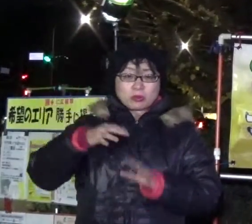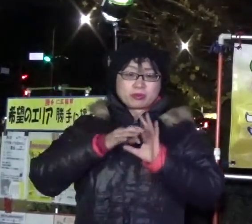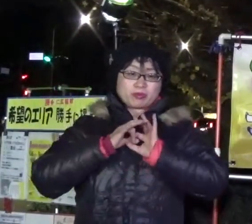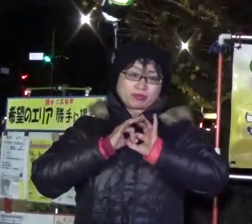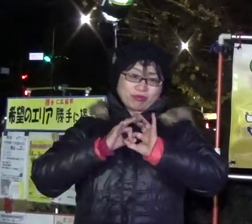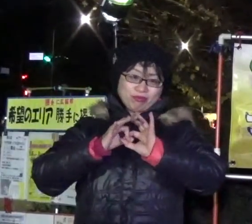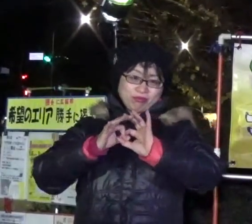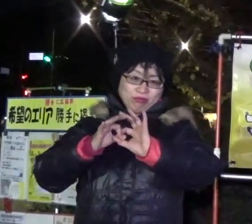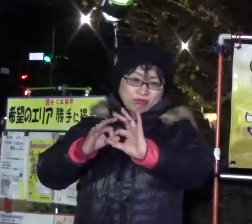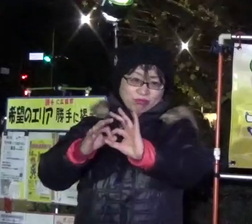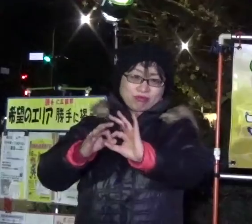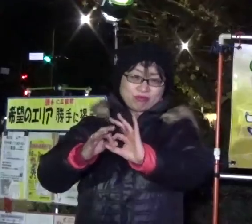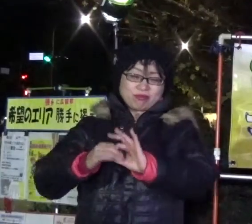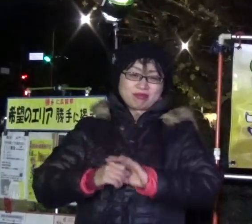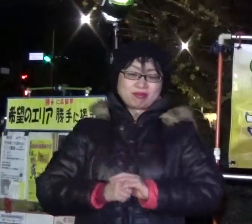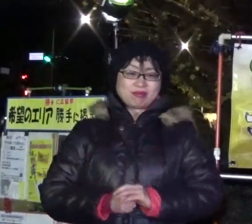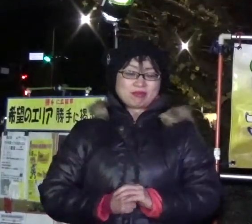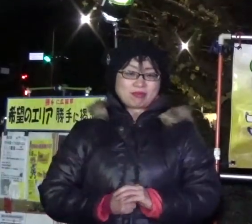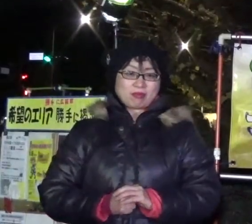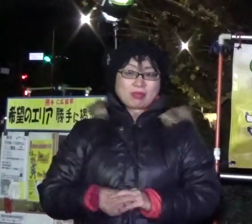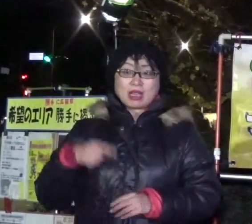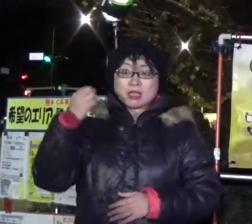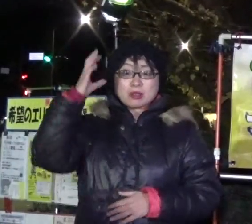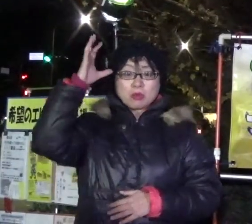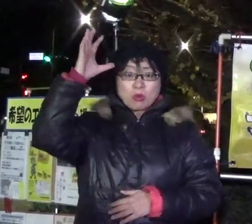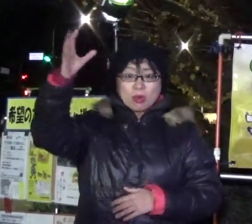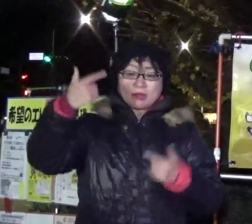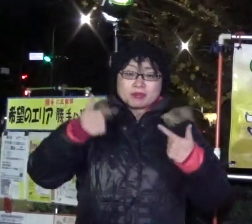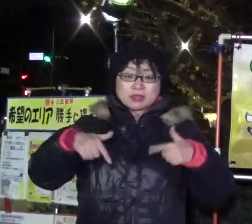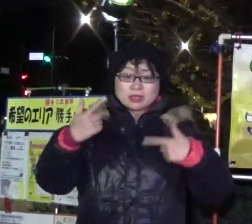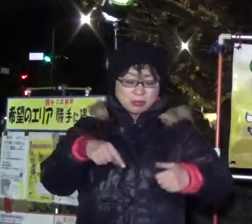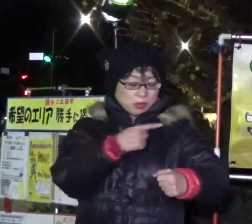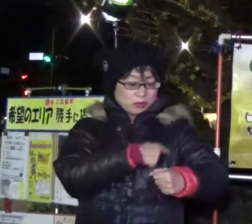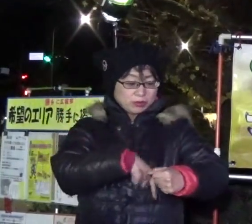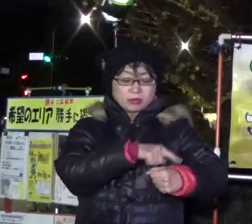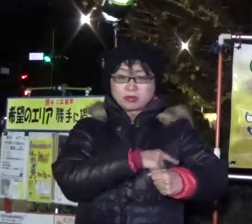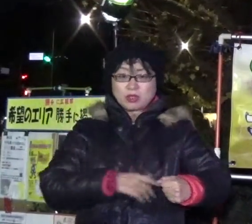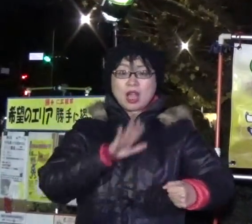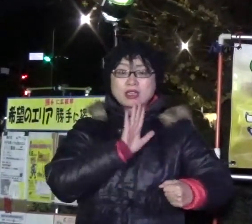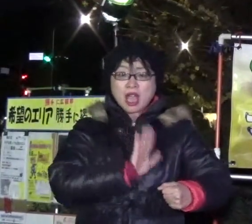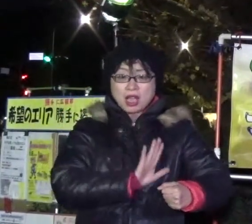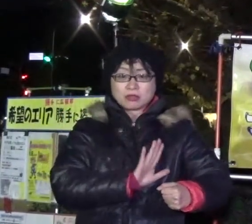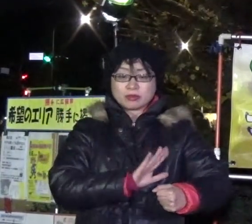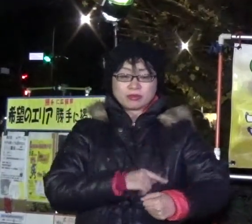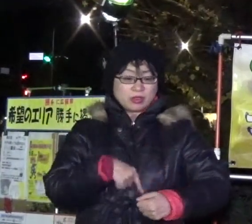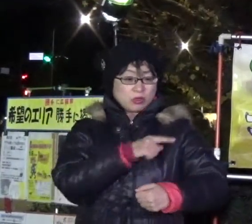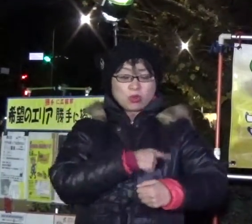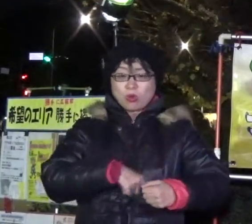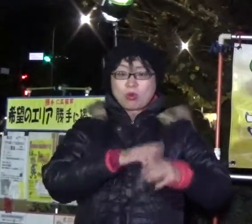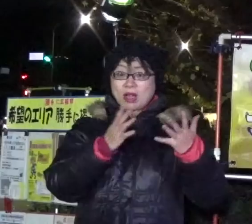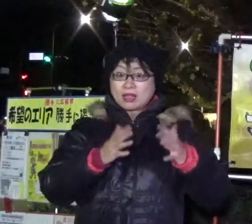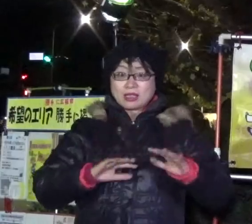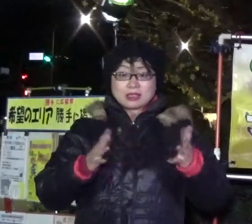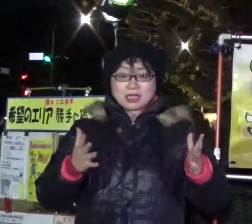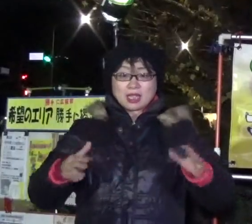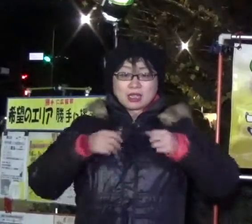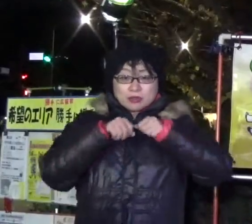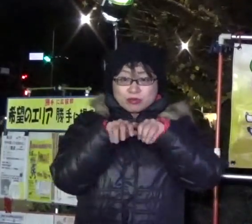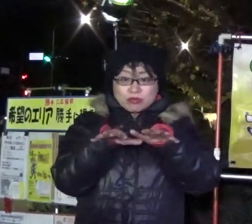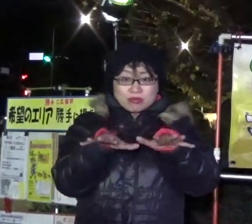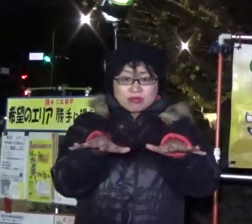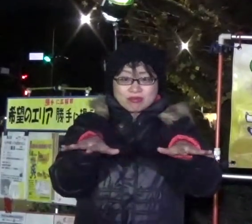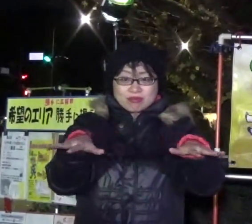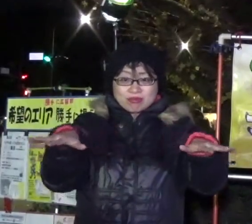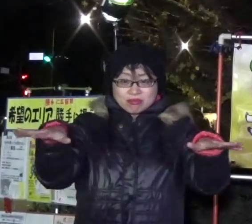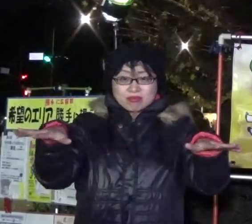さんね。えそして希望はいつでも心に属するんですよ、皆さん。心は形がないから際限なく広がりを持